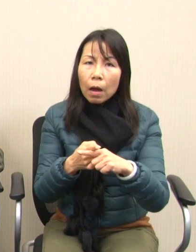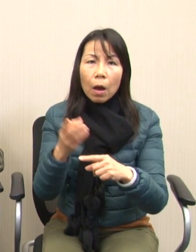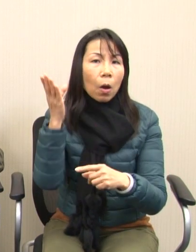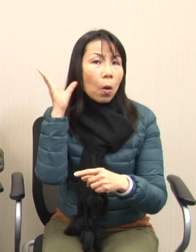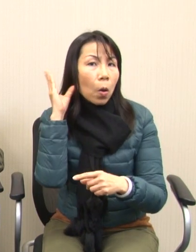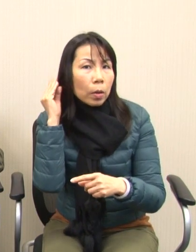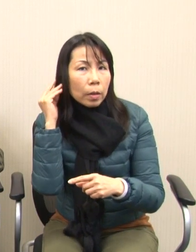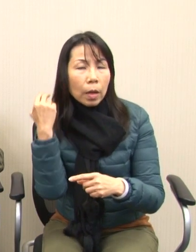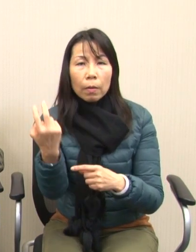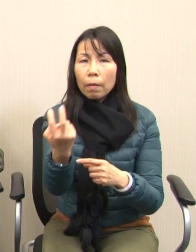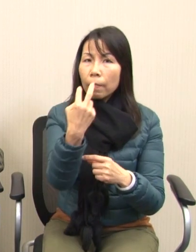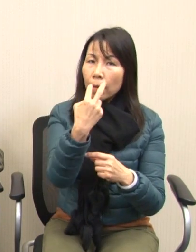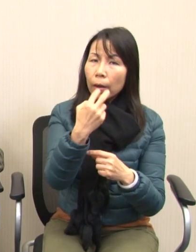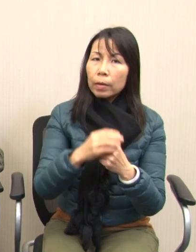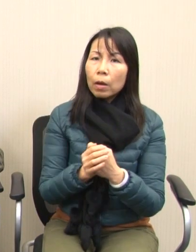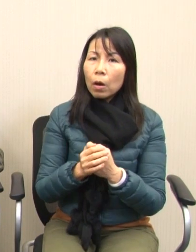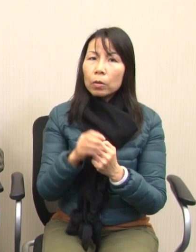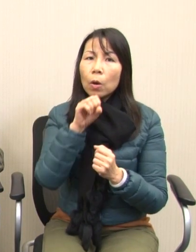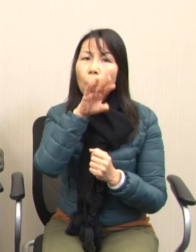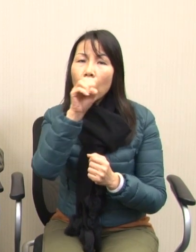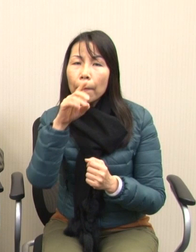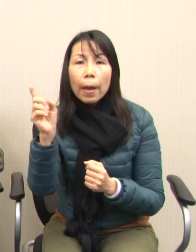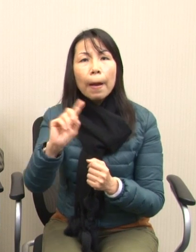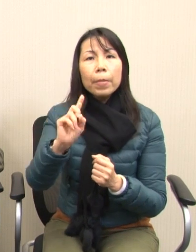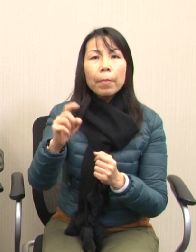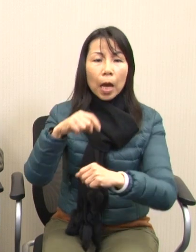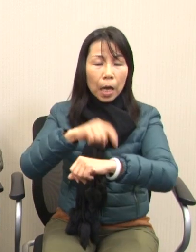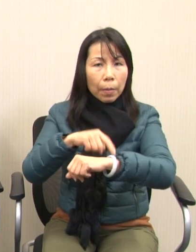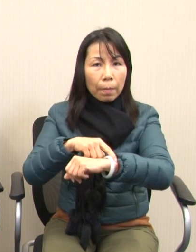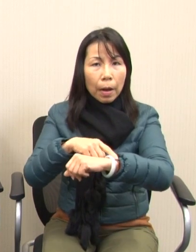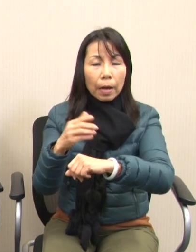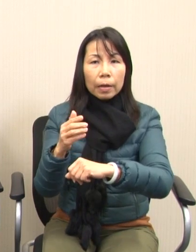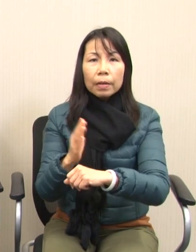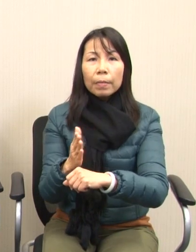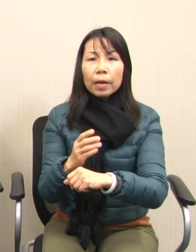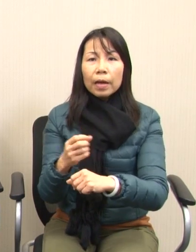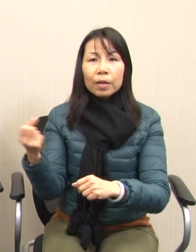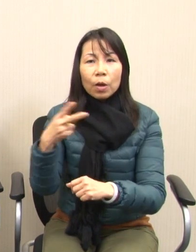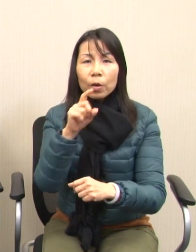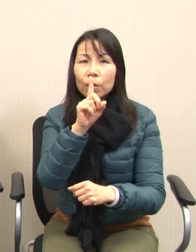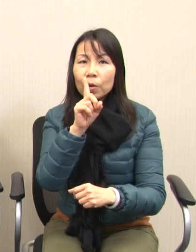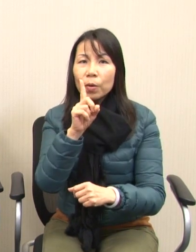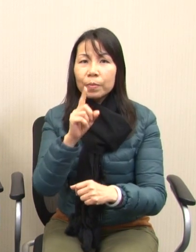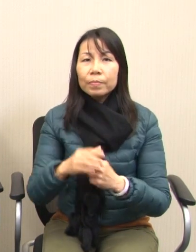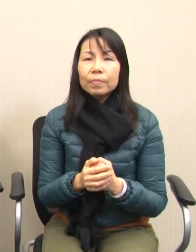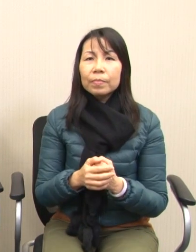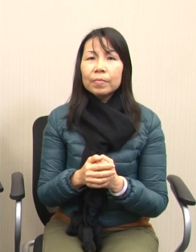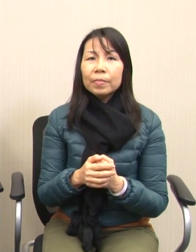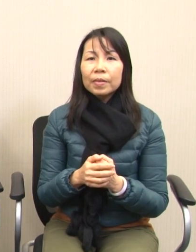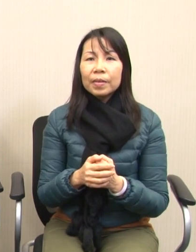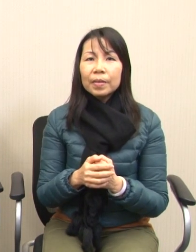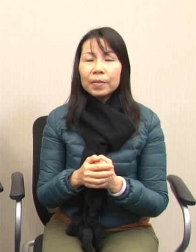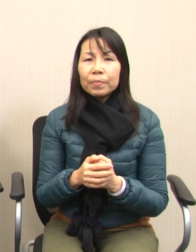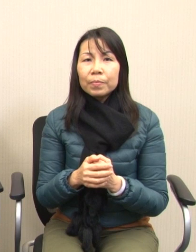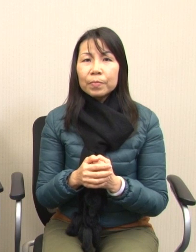聽去看這一集我們想帶出來的訊息。我今天時間去到這裡， 說多句，所多瑪城